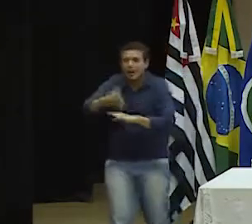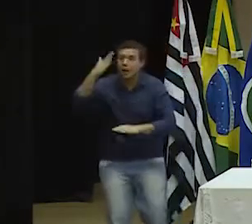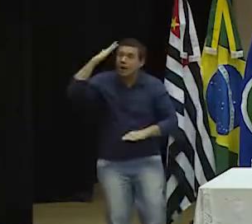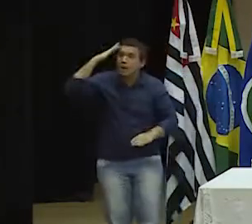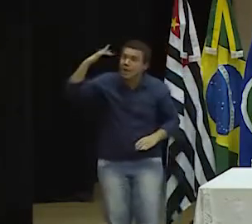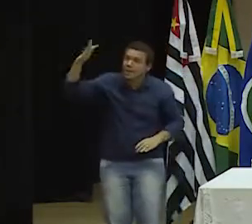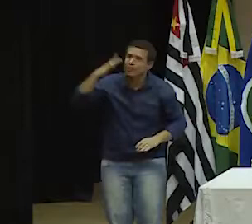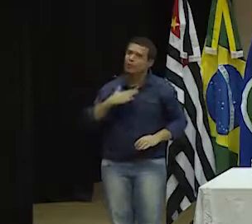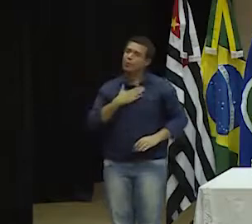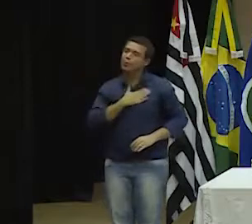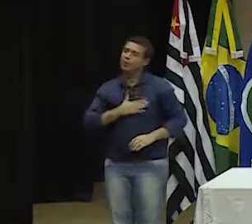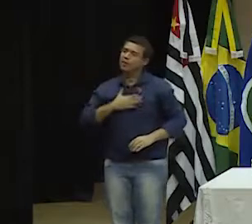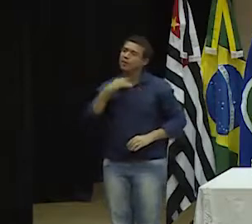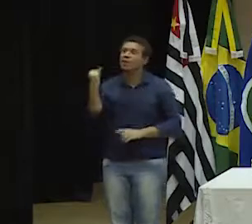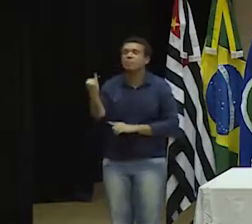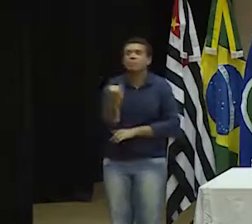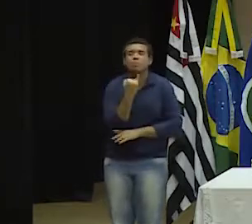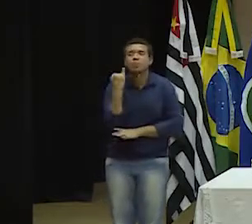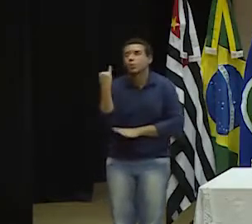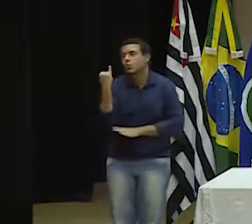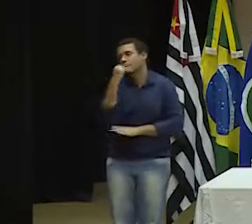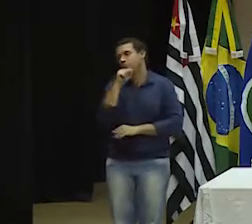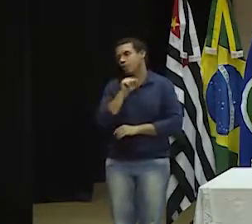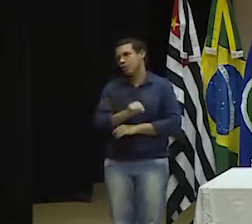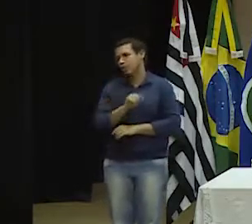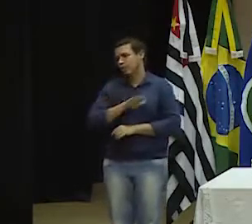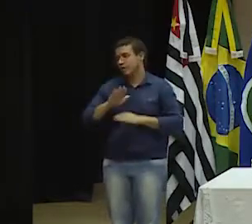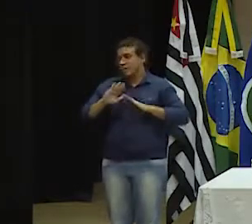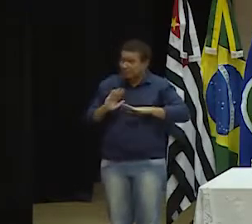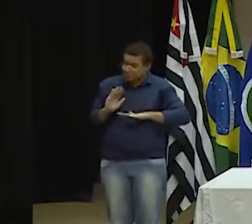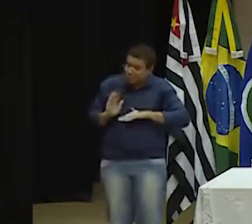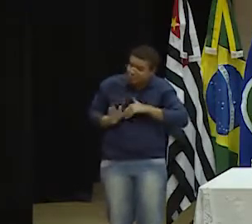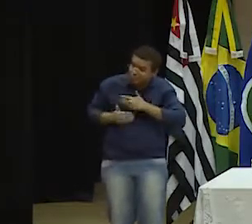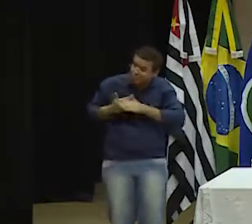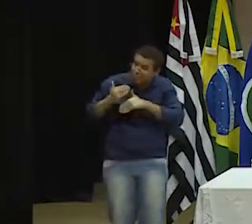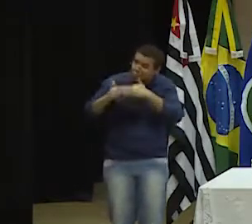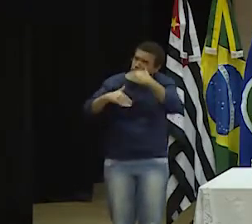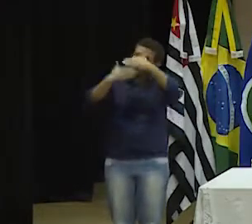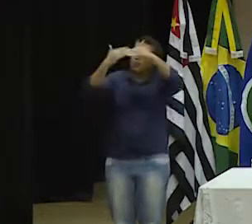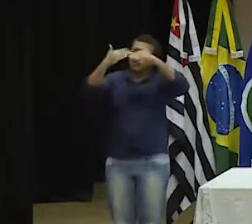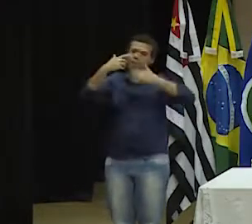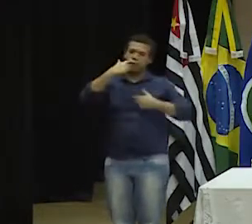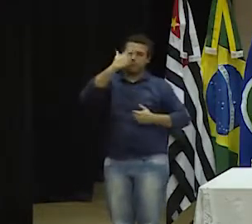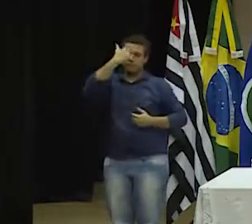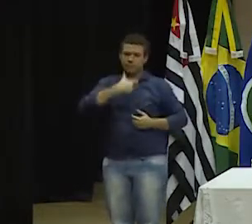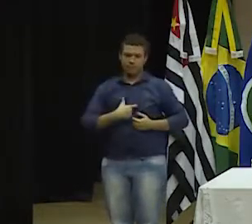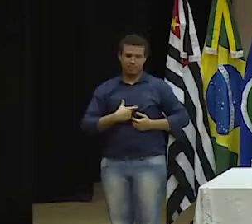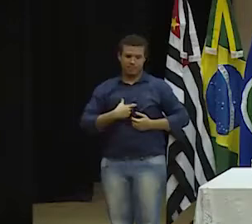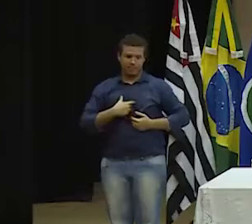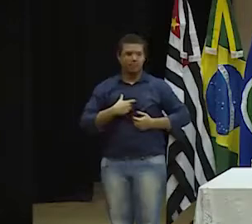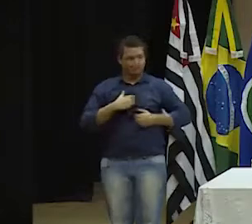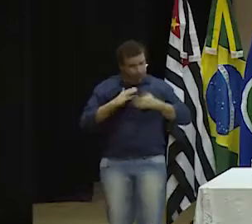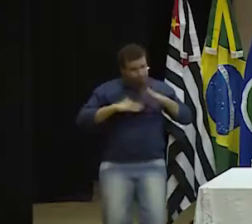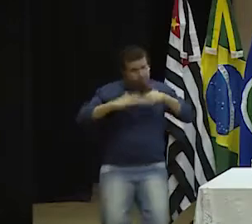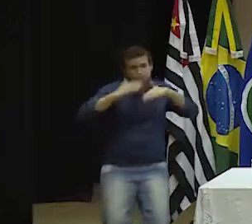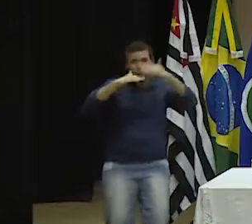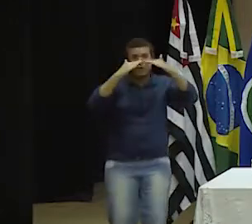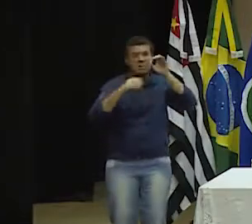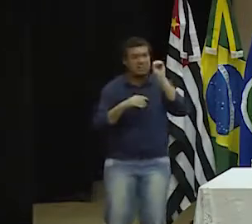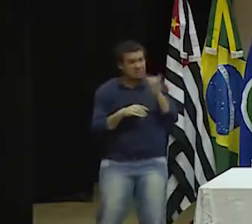Mas entrar nesse mundo da imaginação tem que ser prazeroso para a criança. É isso que pode provocar o desenvolvimento e a